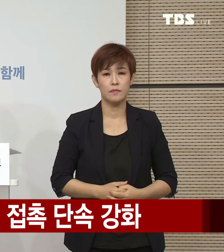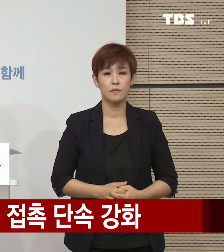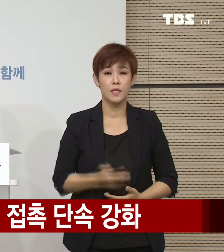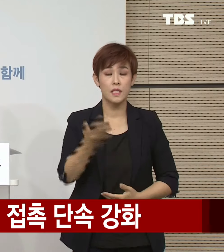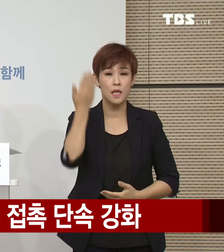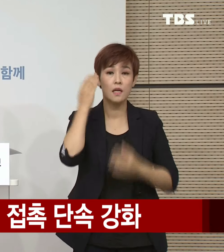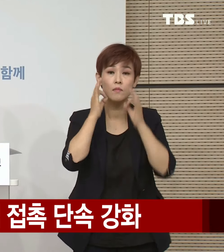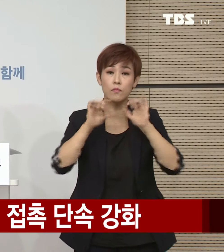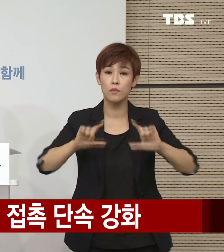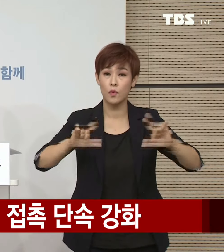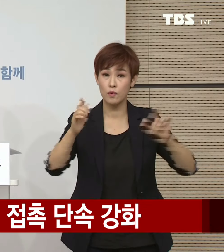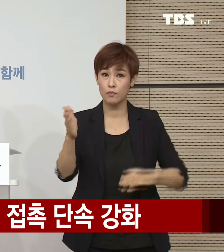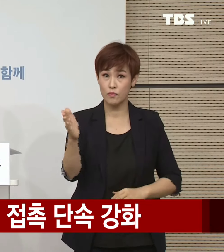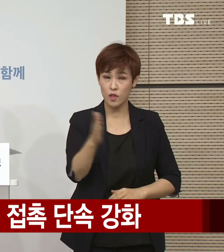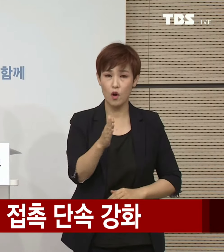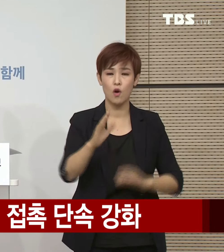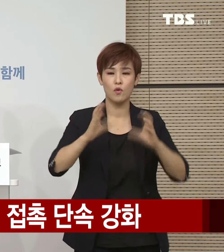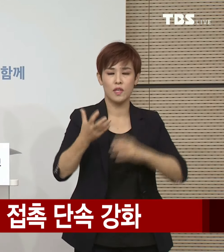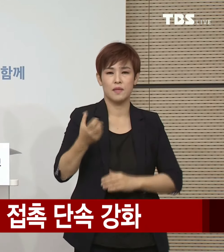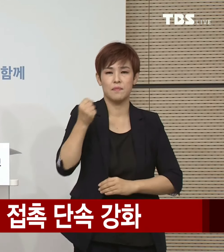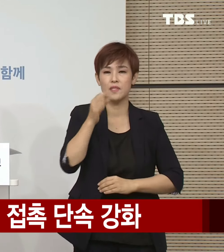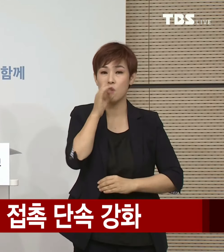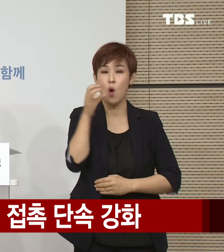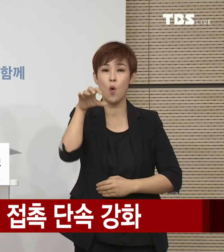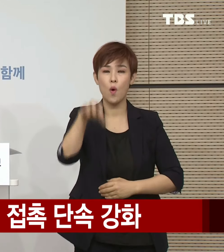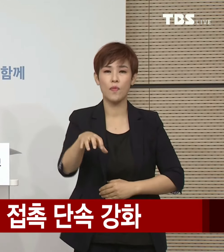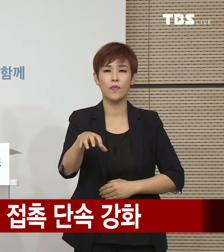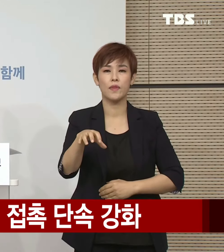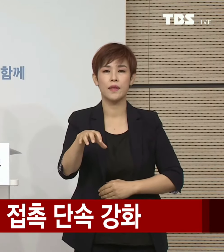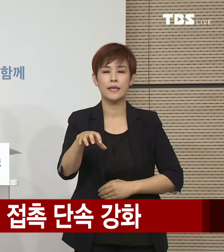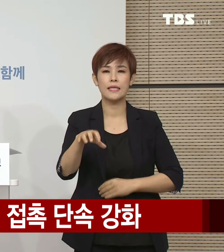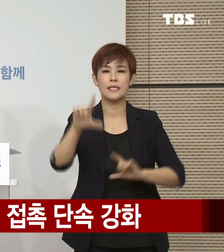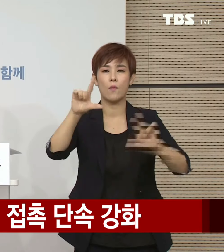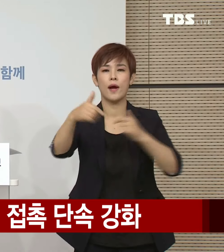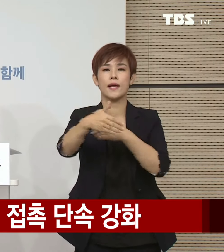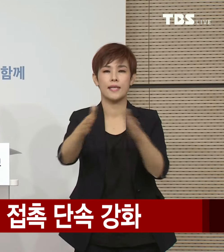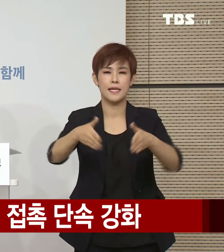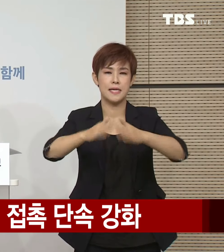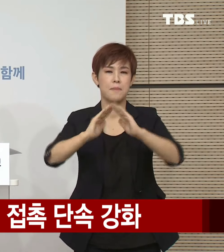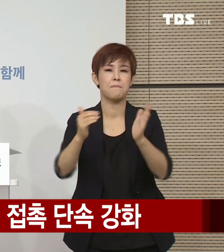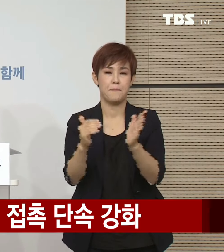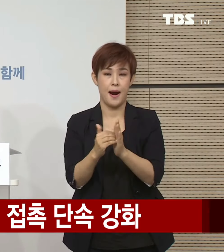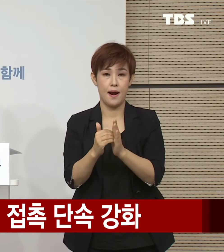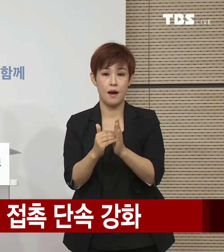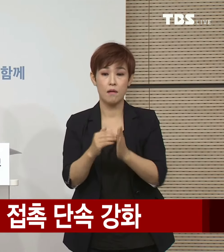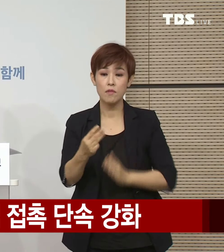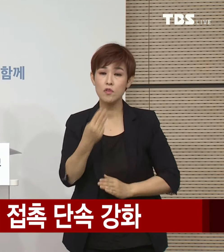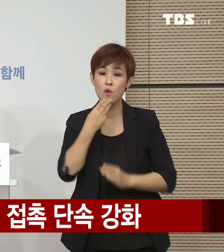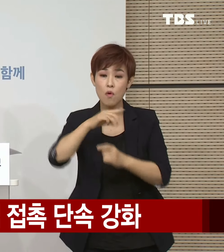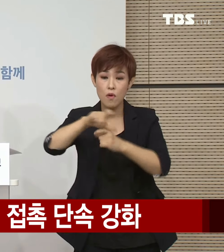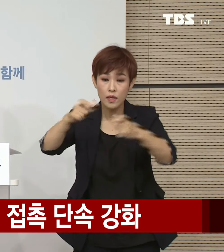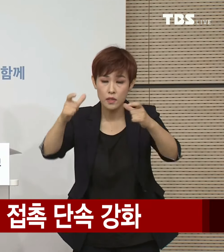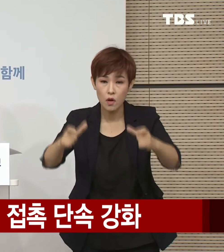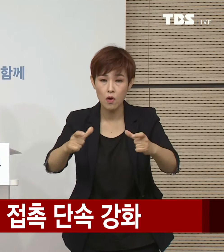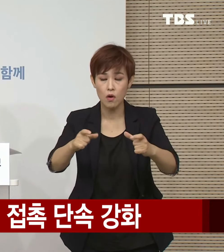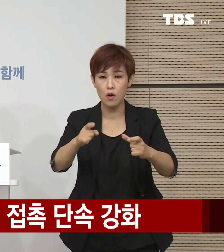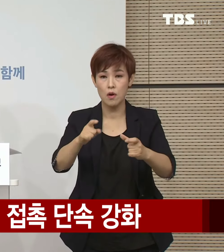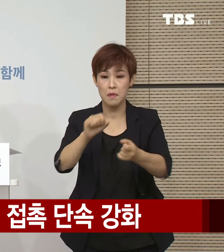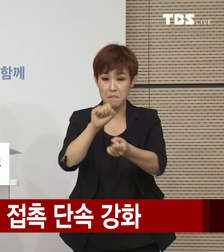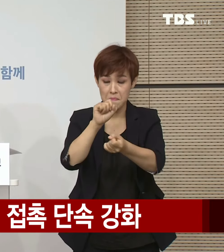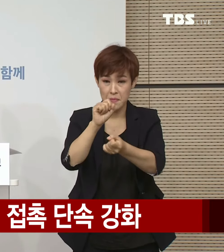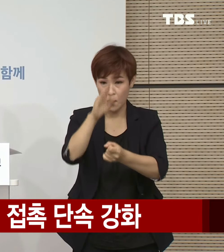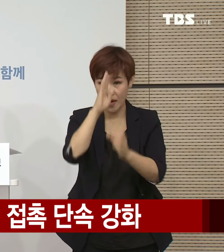지난 금요일부터 국립중앙의료원의 공동대응상황실이 수도권의 환자들에 대한 병상을